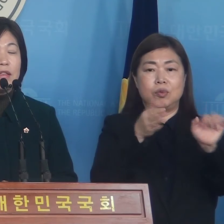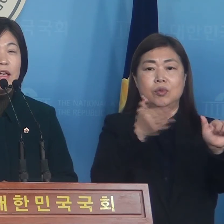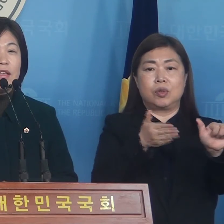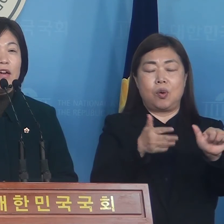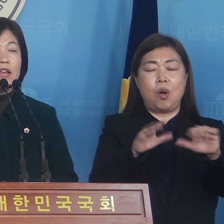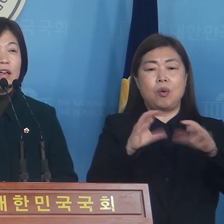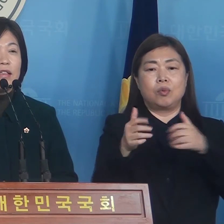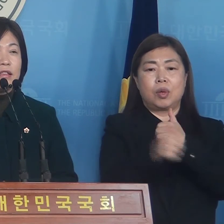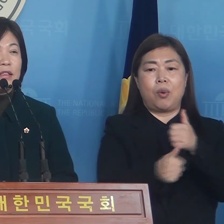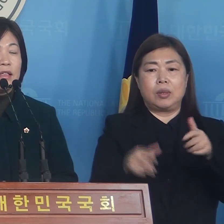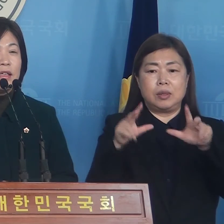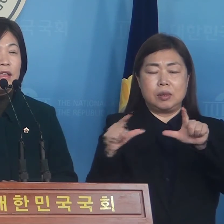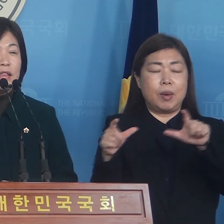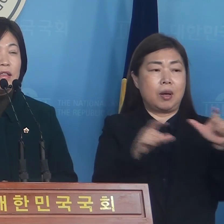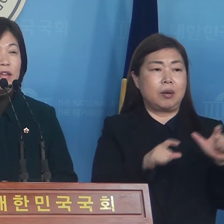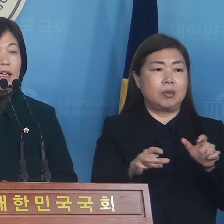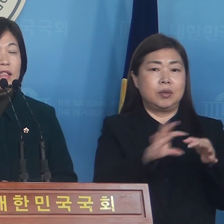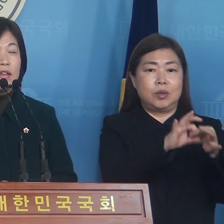국회와 지방의회를